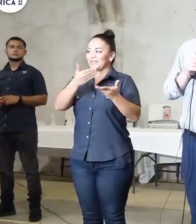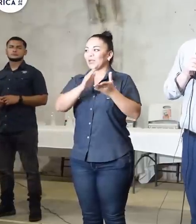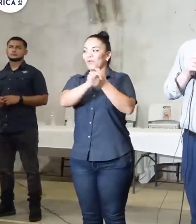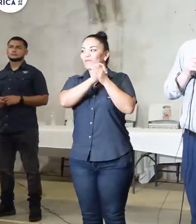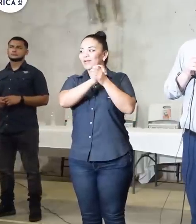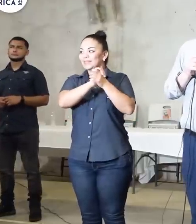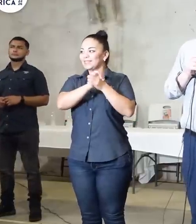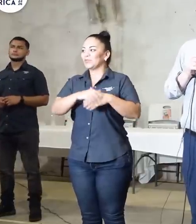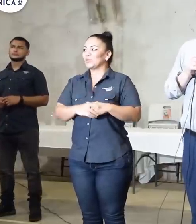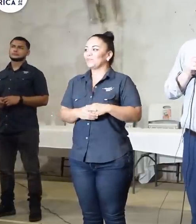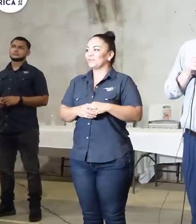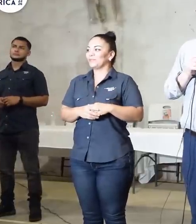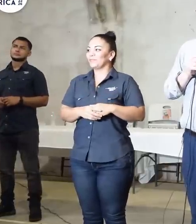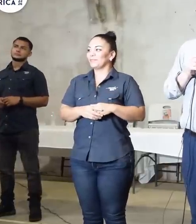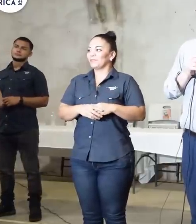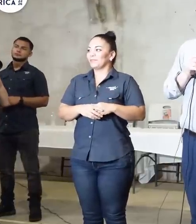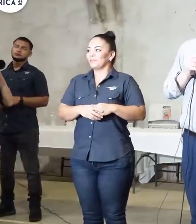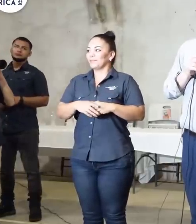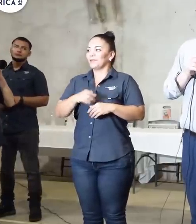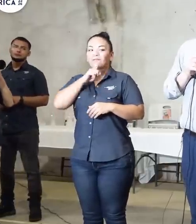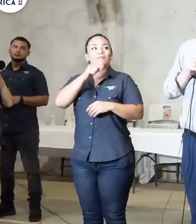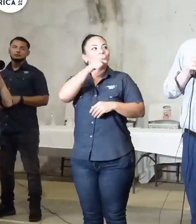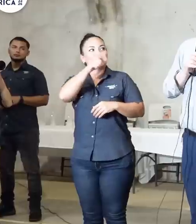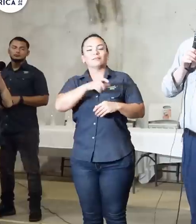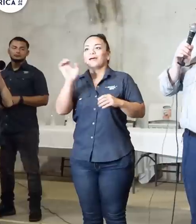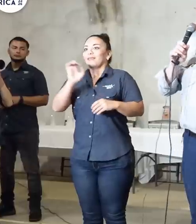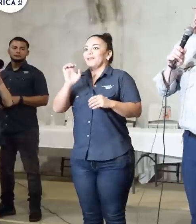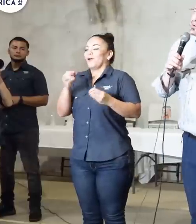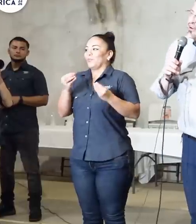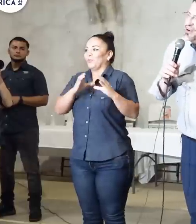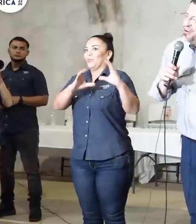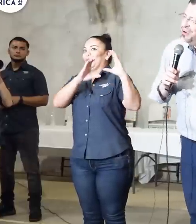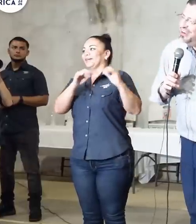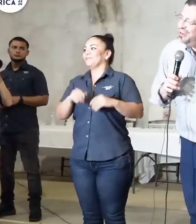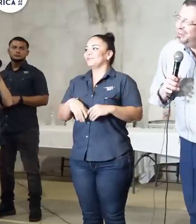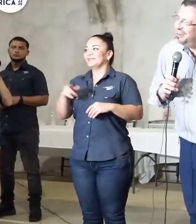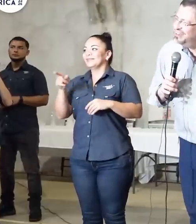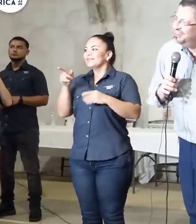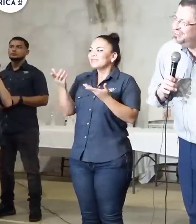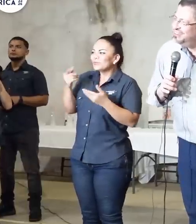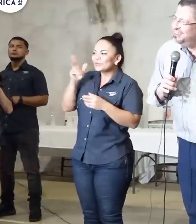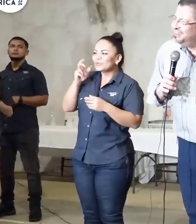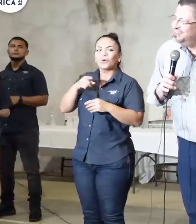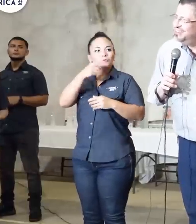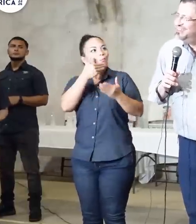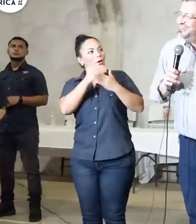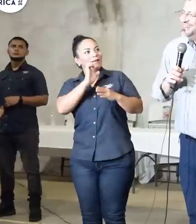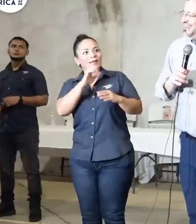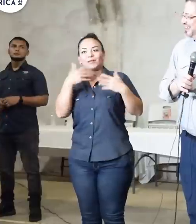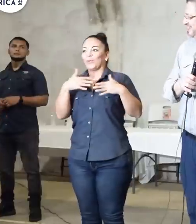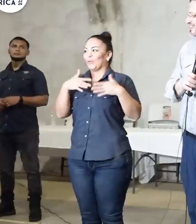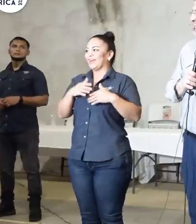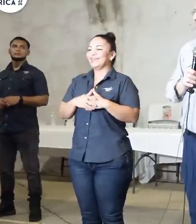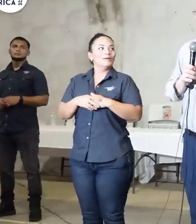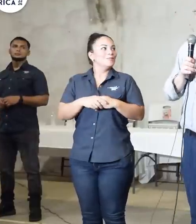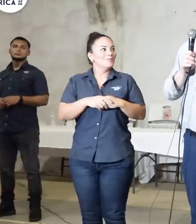porque realmente usted está cargado de mucha energía, ¿verdad? Perdón, no le oigo. Está recargado de buena energía, le digo. ¿Cómo le ha